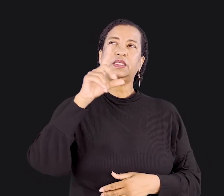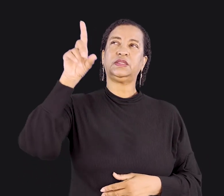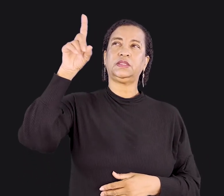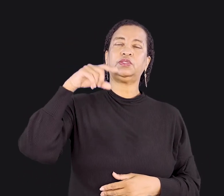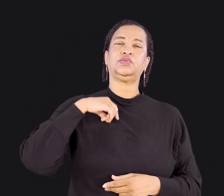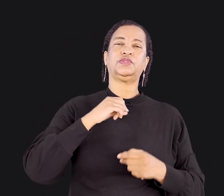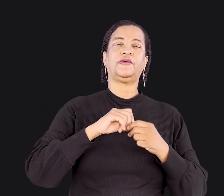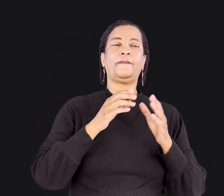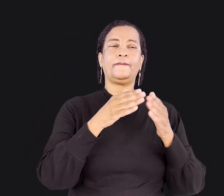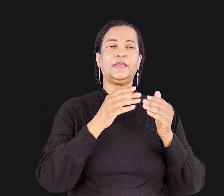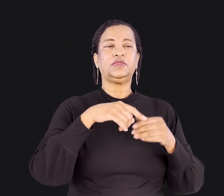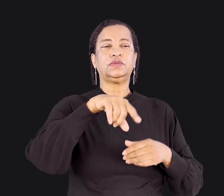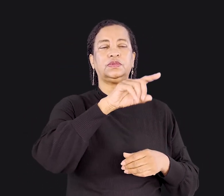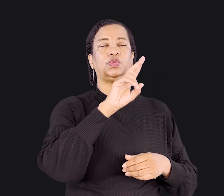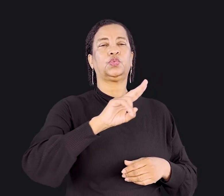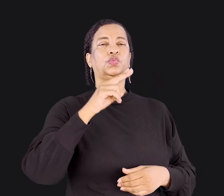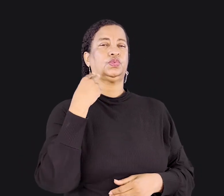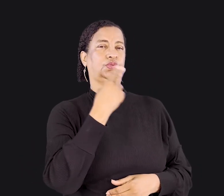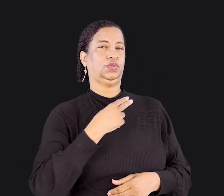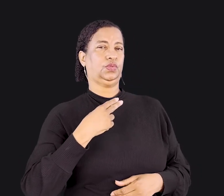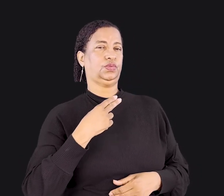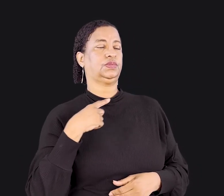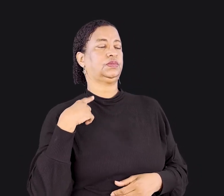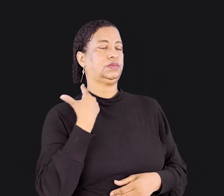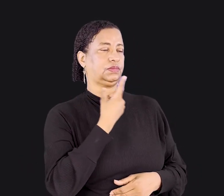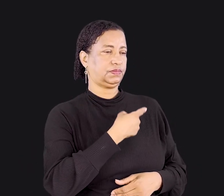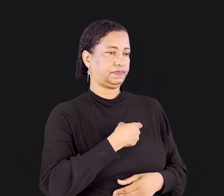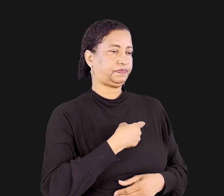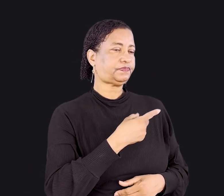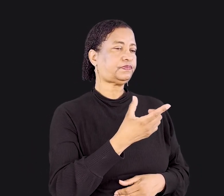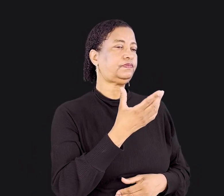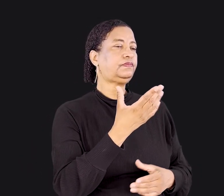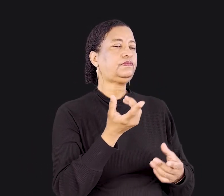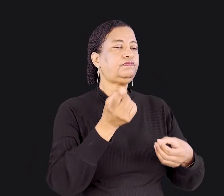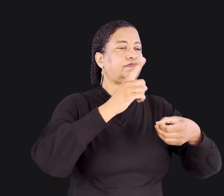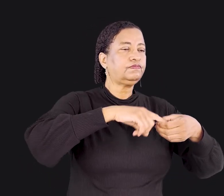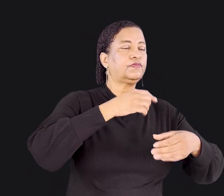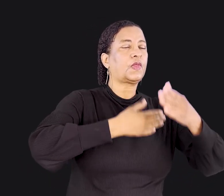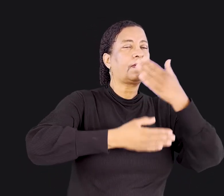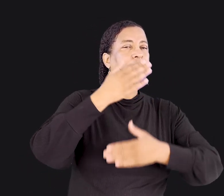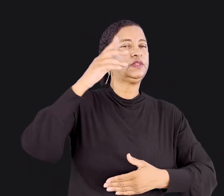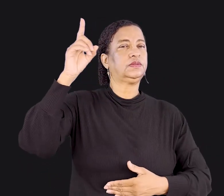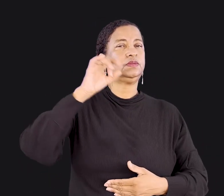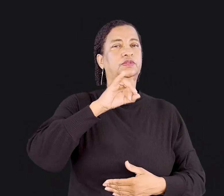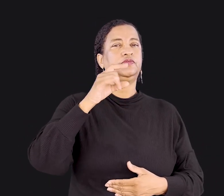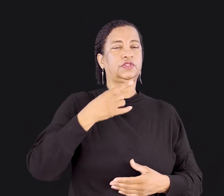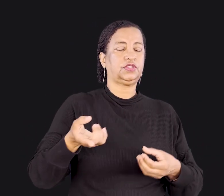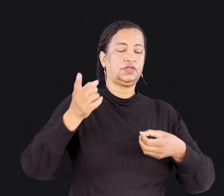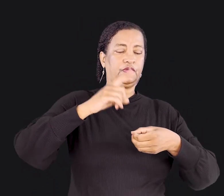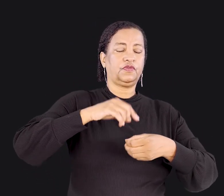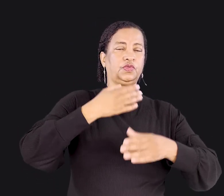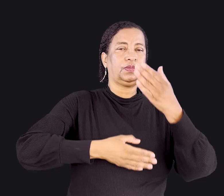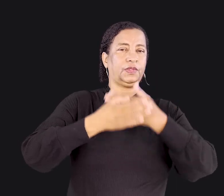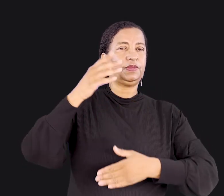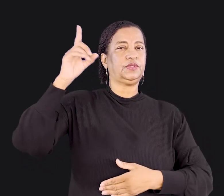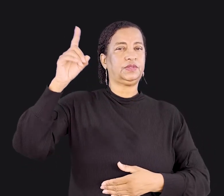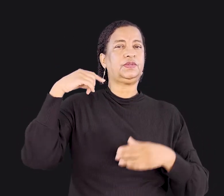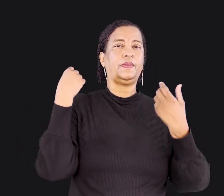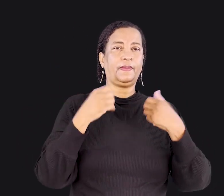amor a Cristo lhe suplicamos, reconciliem-se com Deus. Se você já se reconciliou com Deus, deve